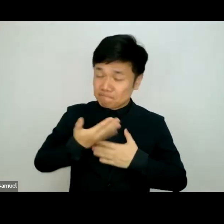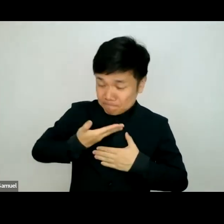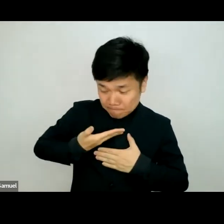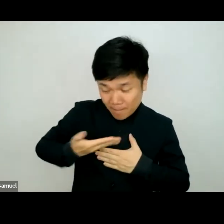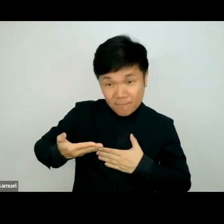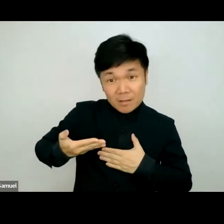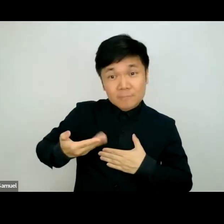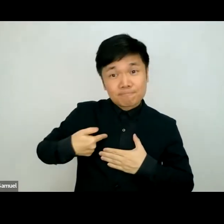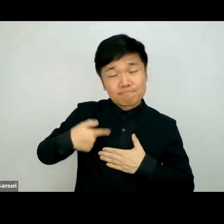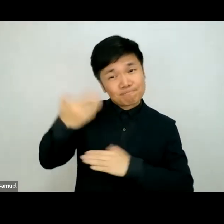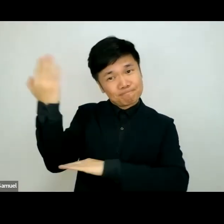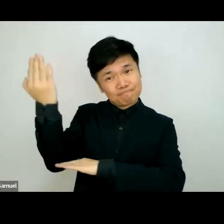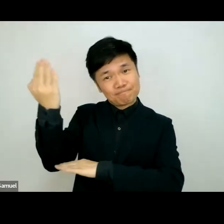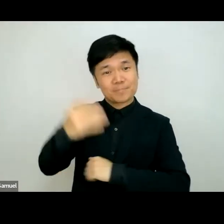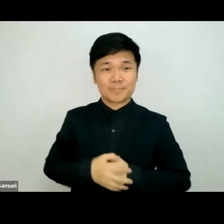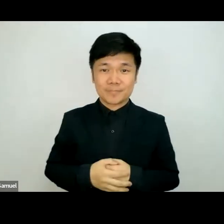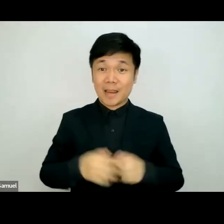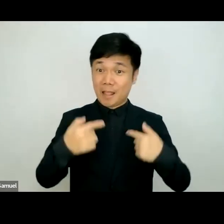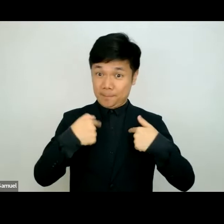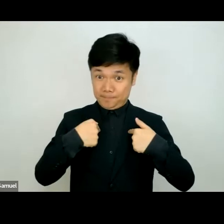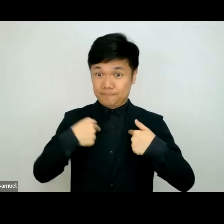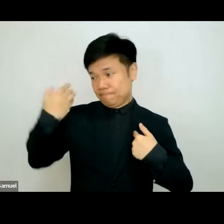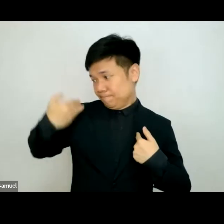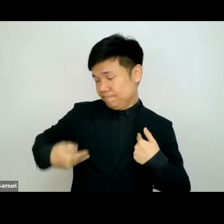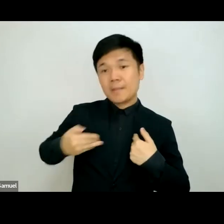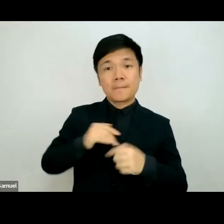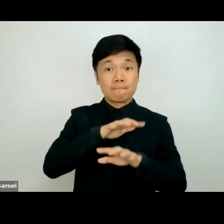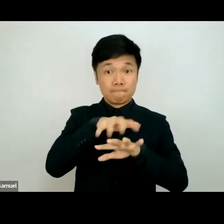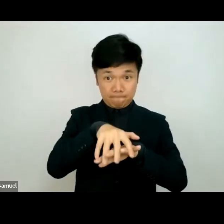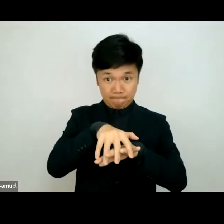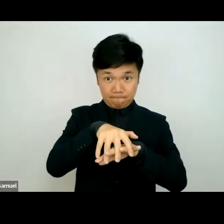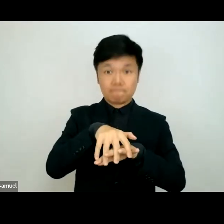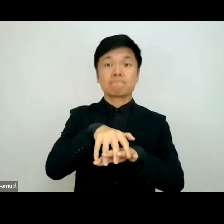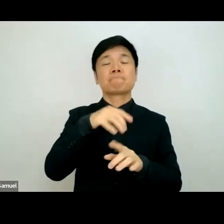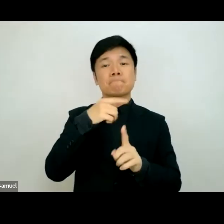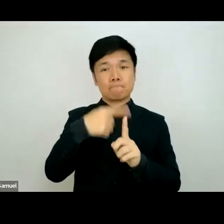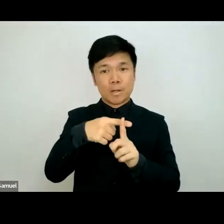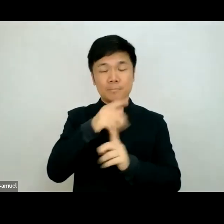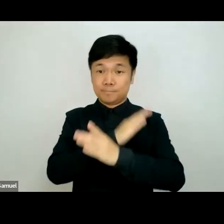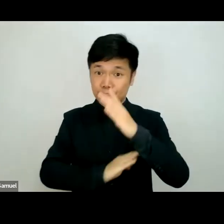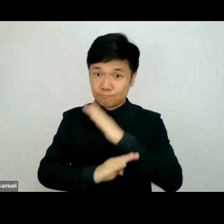organisateurs de m'avoir donné la possibilité de parler. Je suis une femme